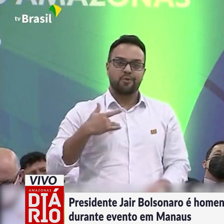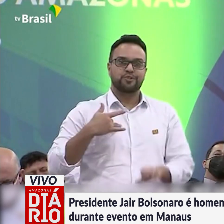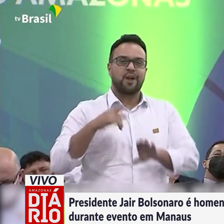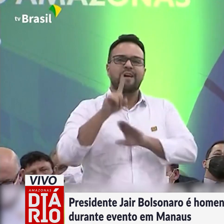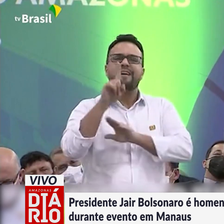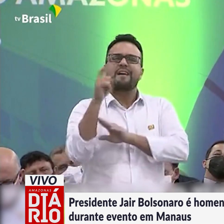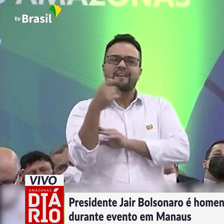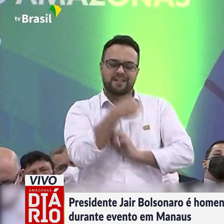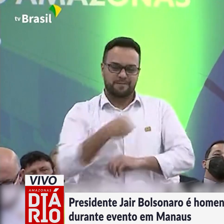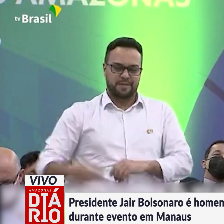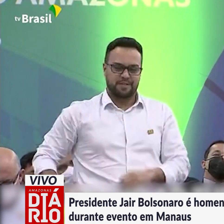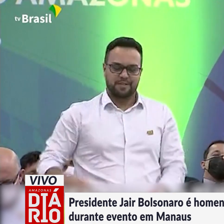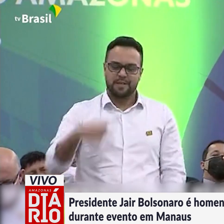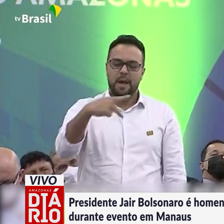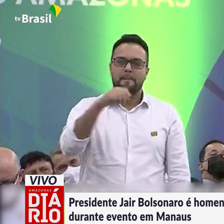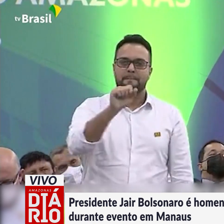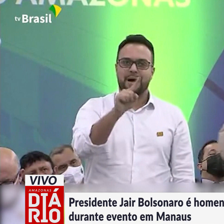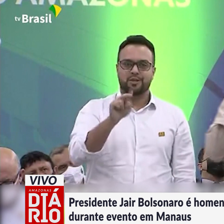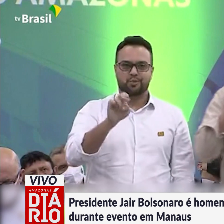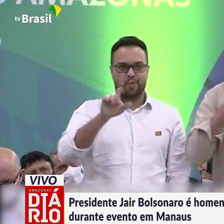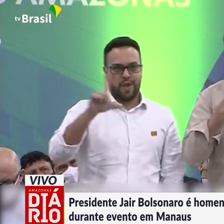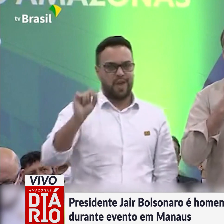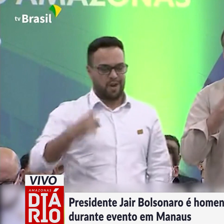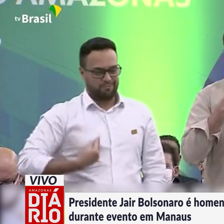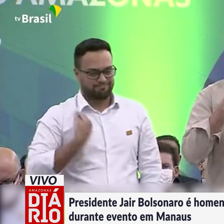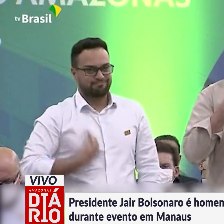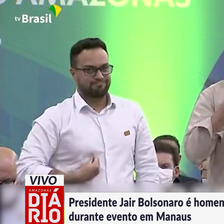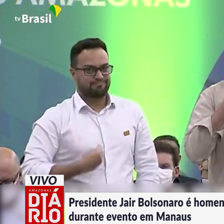tempo, o senhor Pazuello.